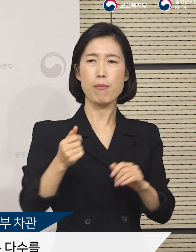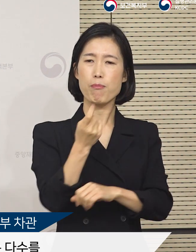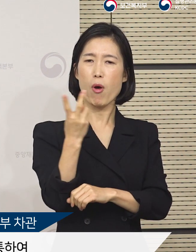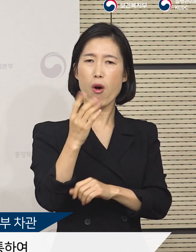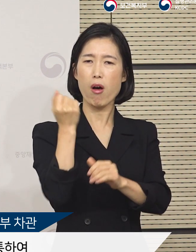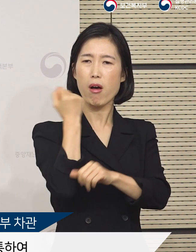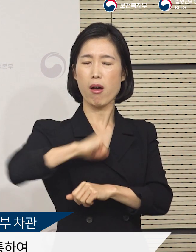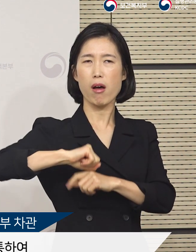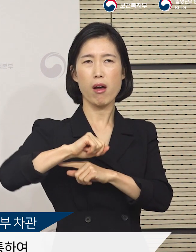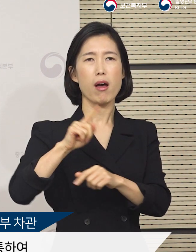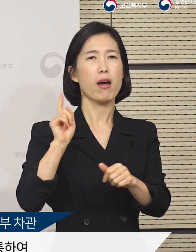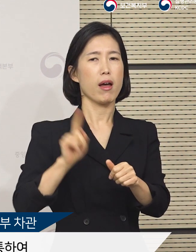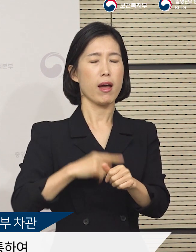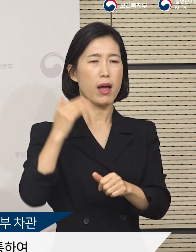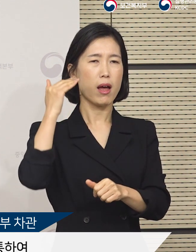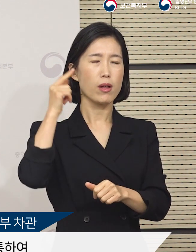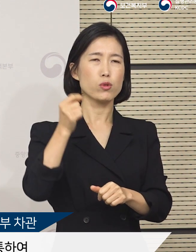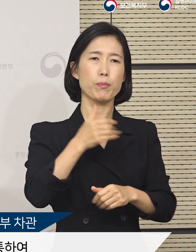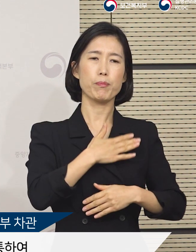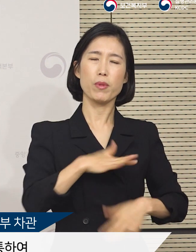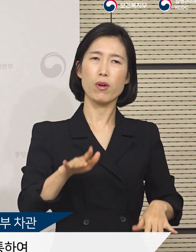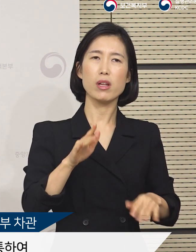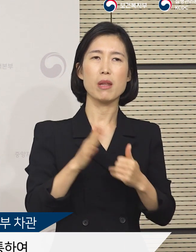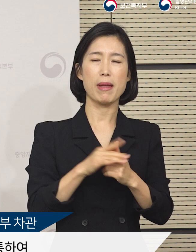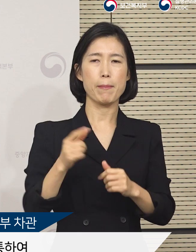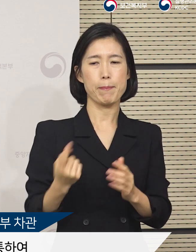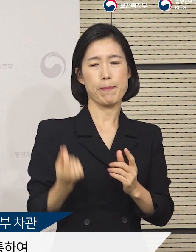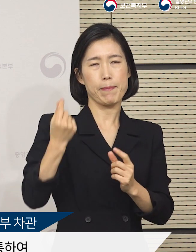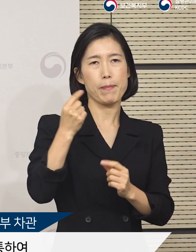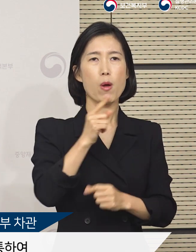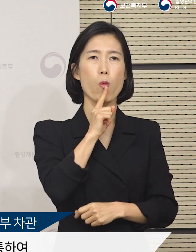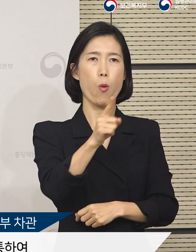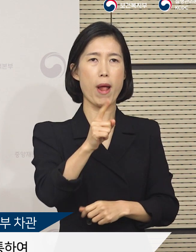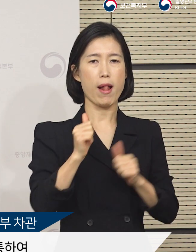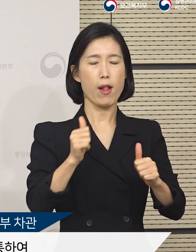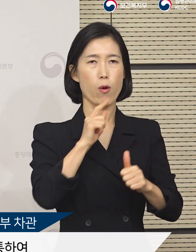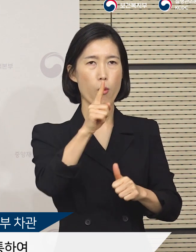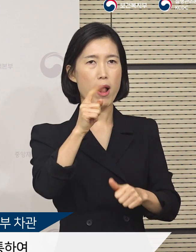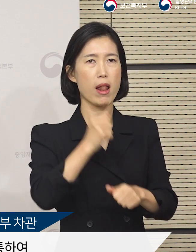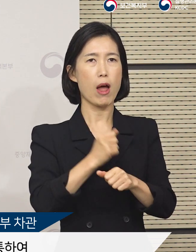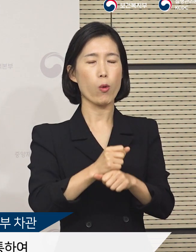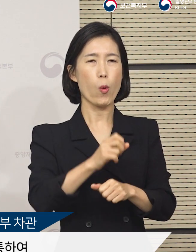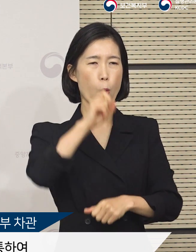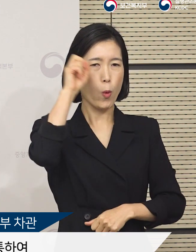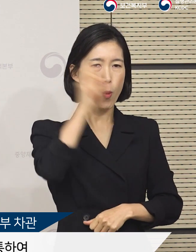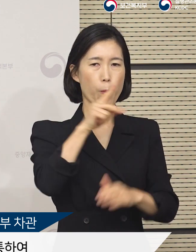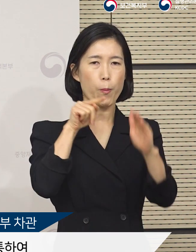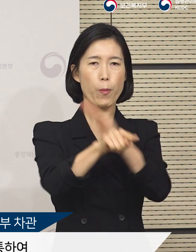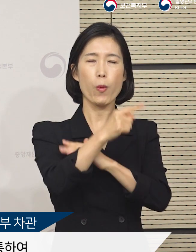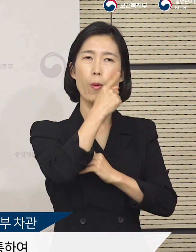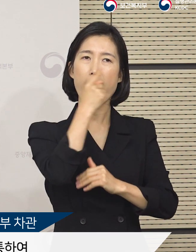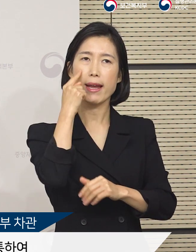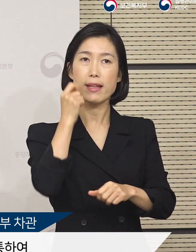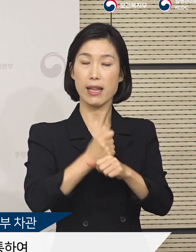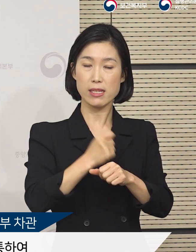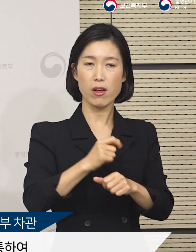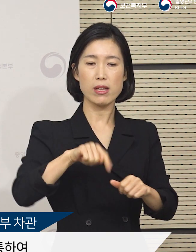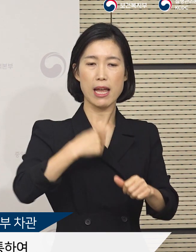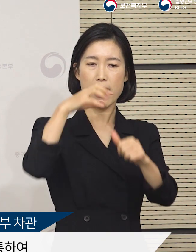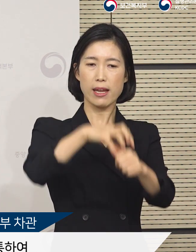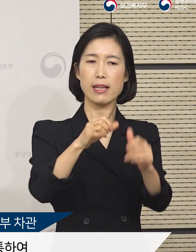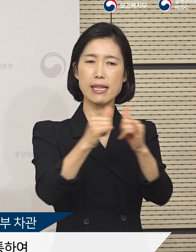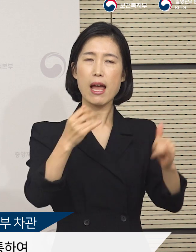있어 위반 사례를 신속히 고발 조치하고 불시점검 확대 등을 통하여 자가격리자에